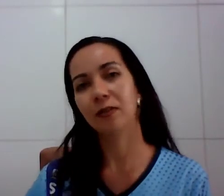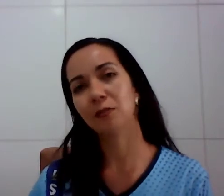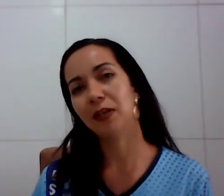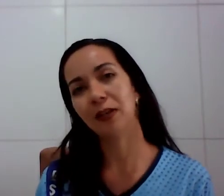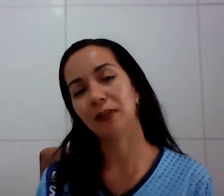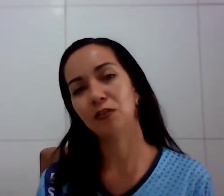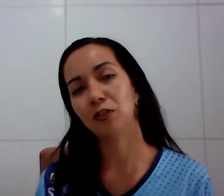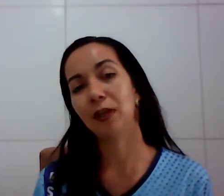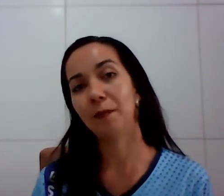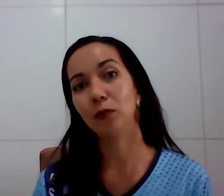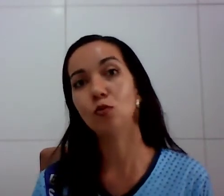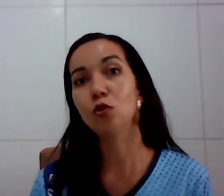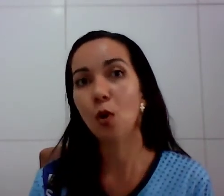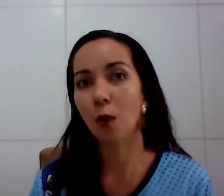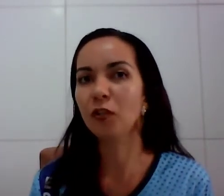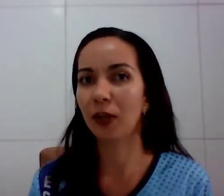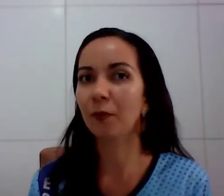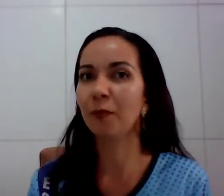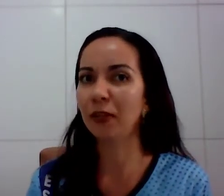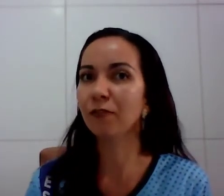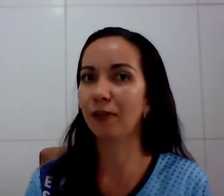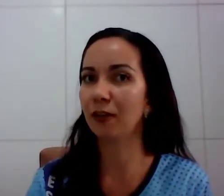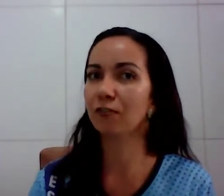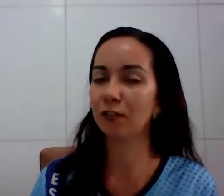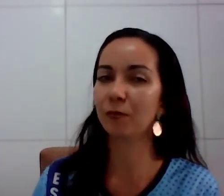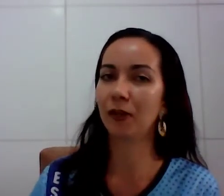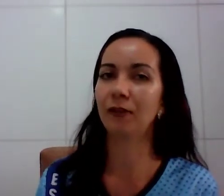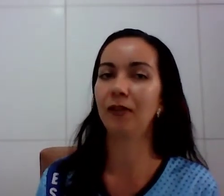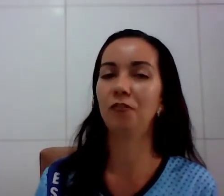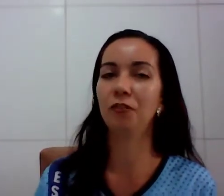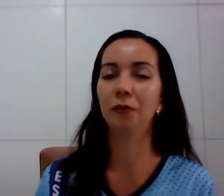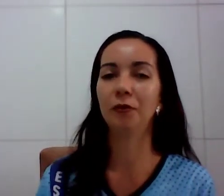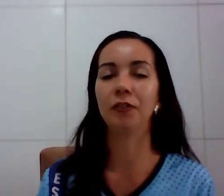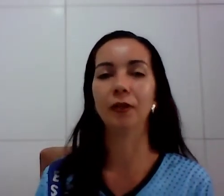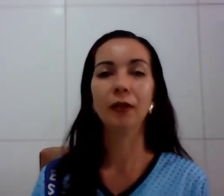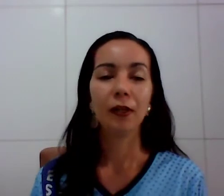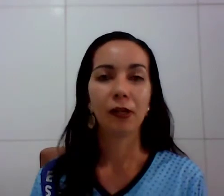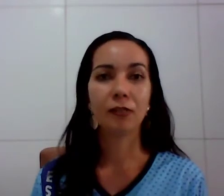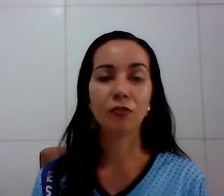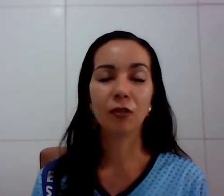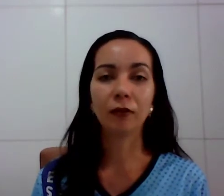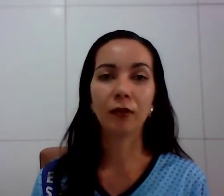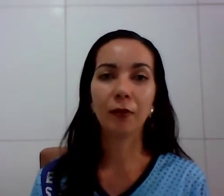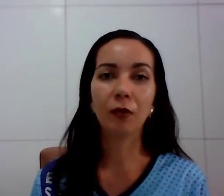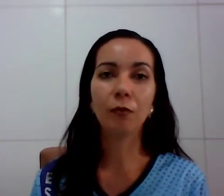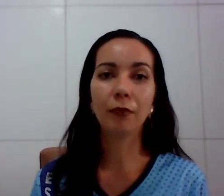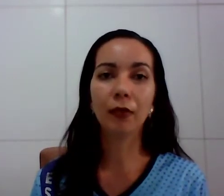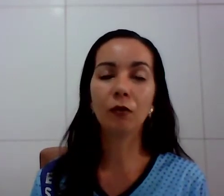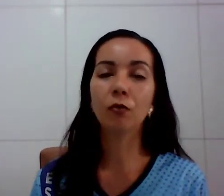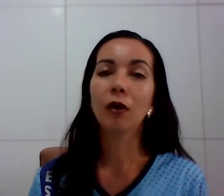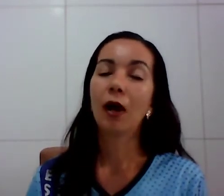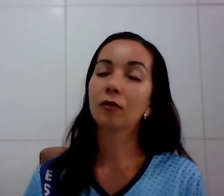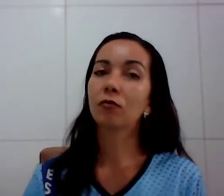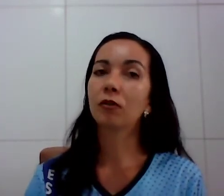as brincadeiras de antigamente? Os nomes que eram bem diferentes das brincadeiras de hoje. Eles estudaram também comigo as coisas